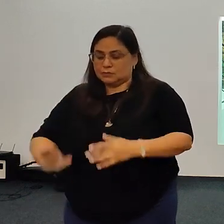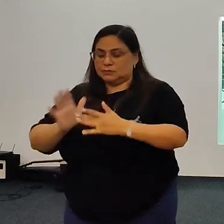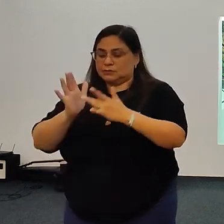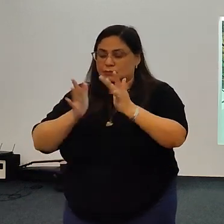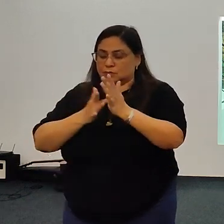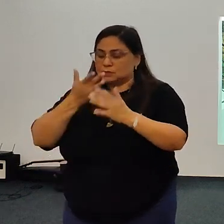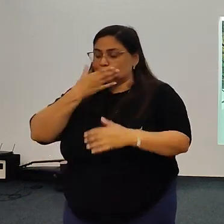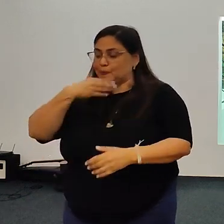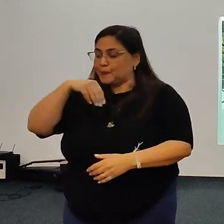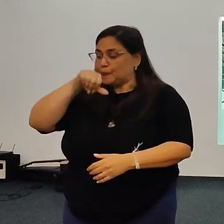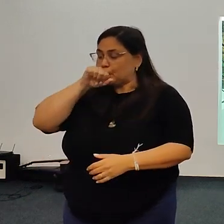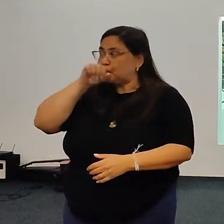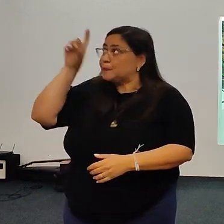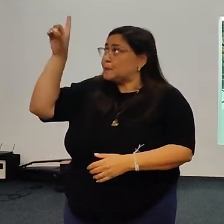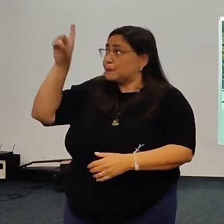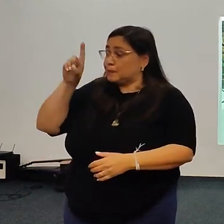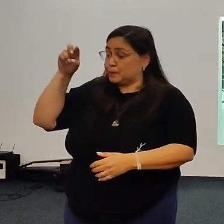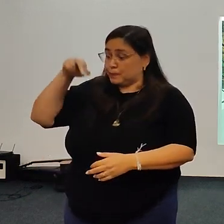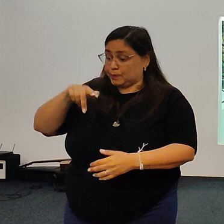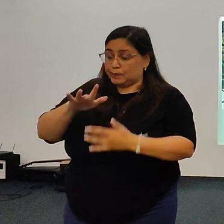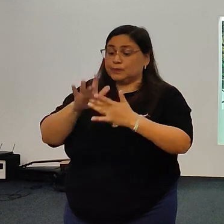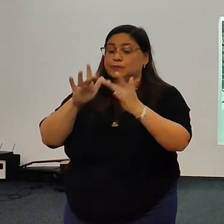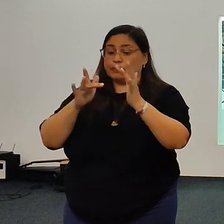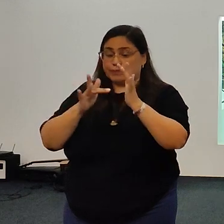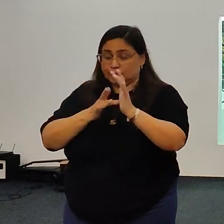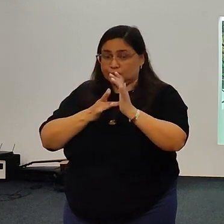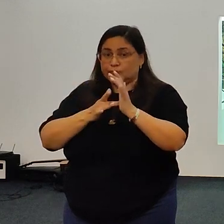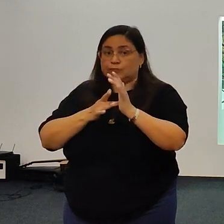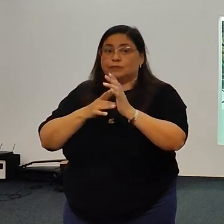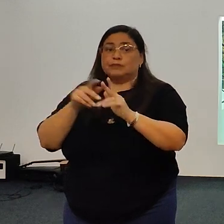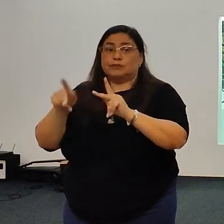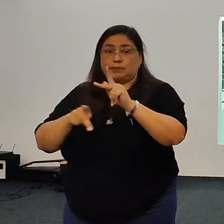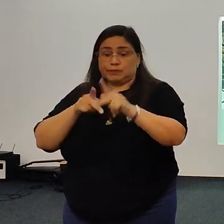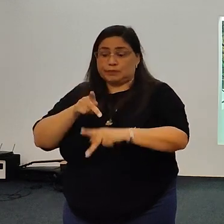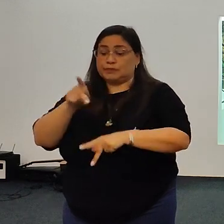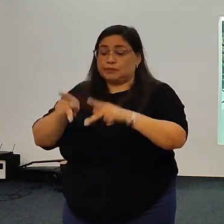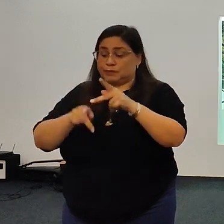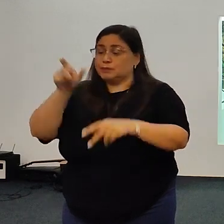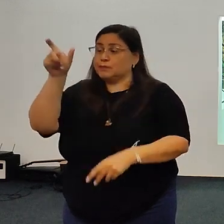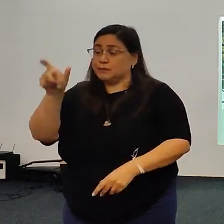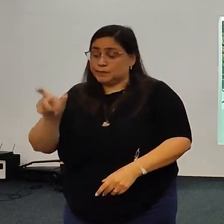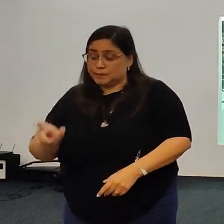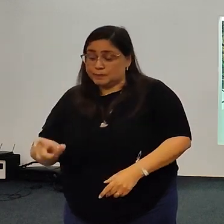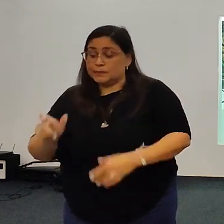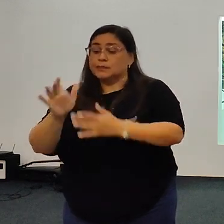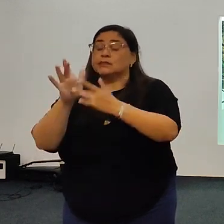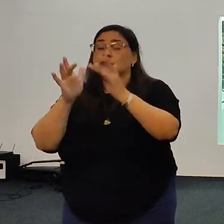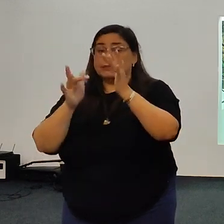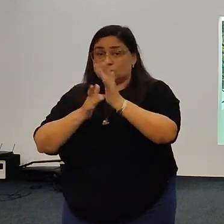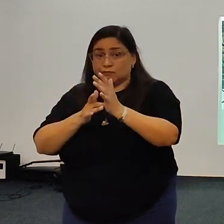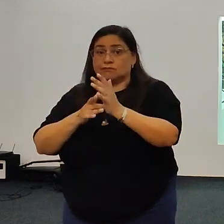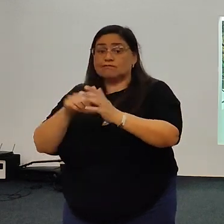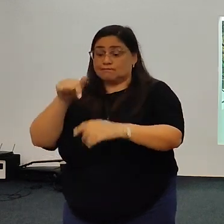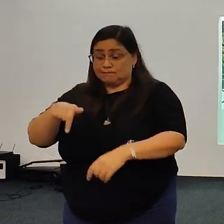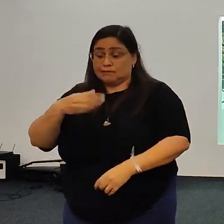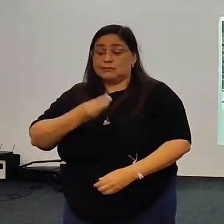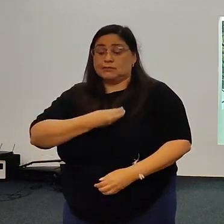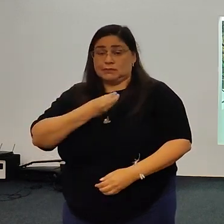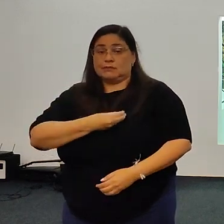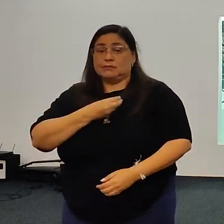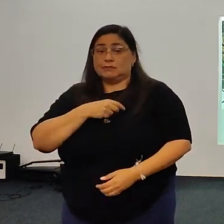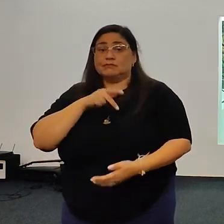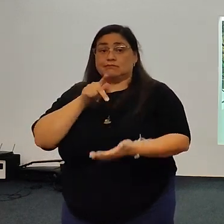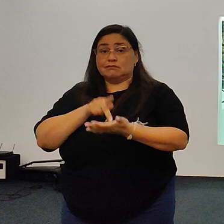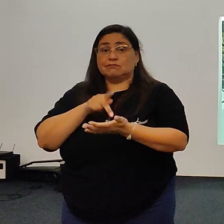o Pai, de fato foi manifestado para o seu povo e para a sua igreja. Ou seja, Jesus de fato pisou nessa terra,